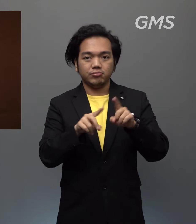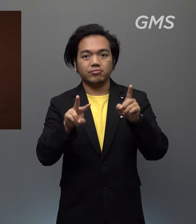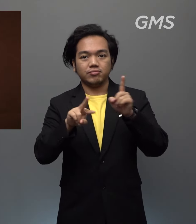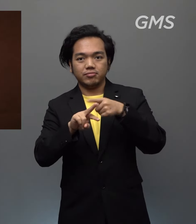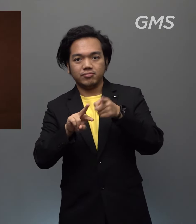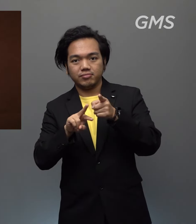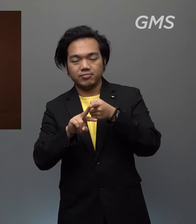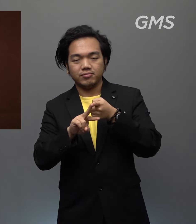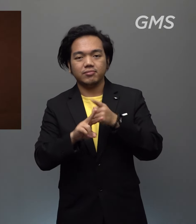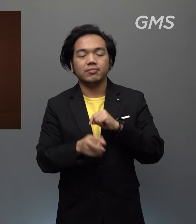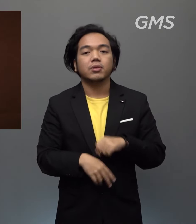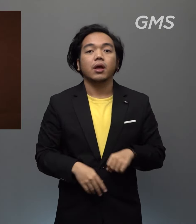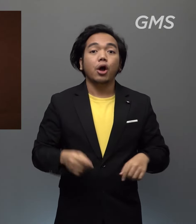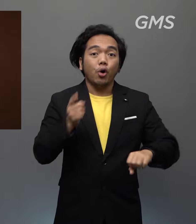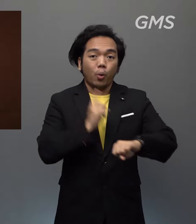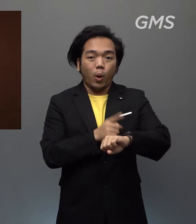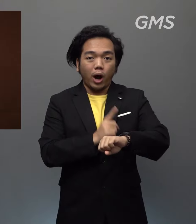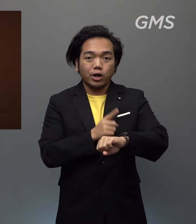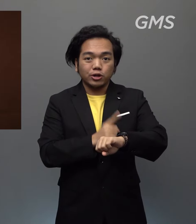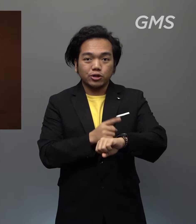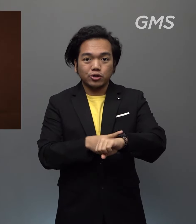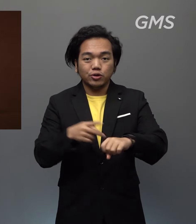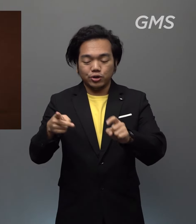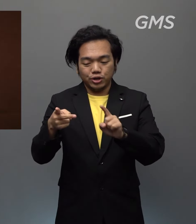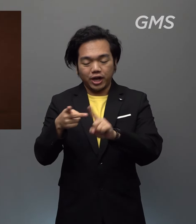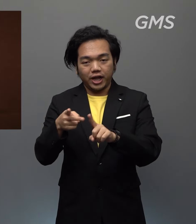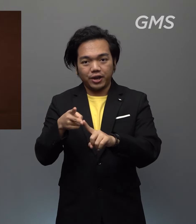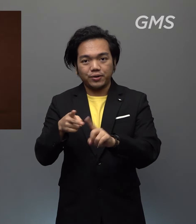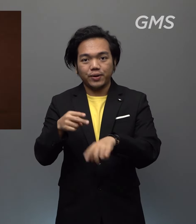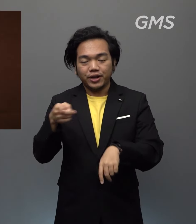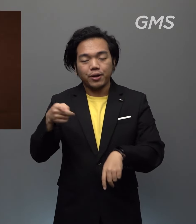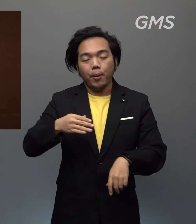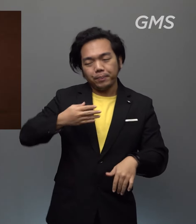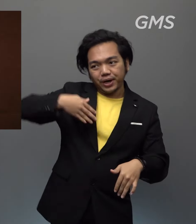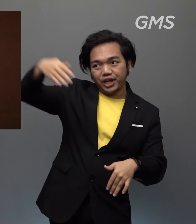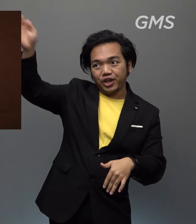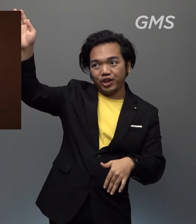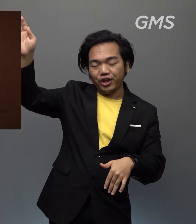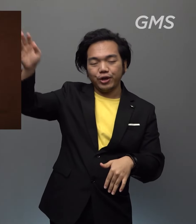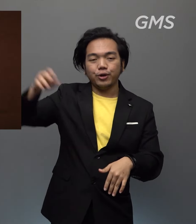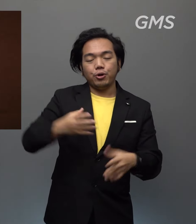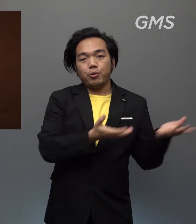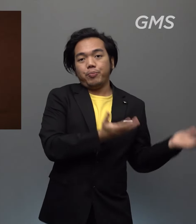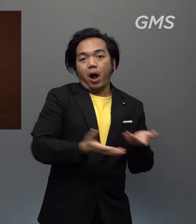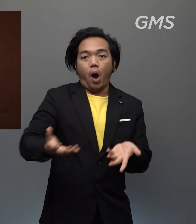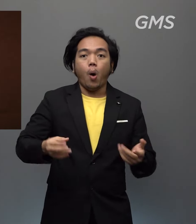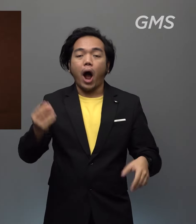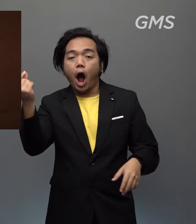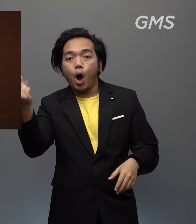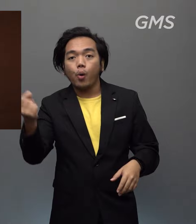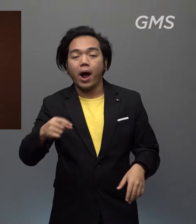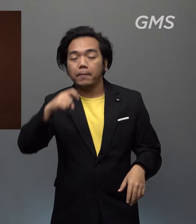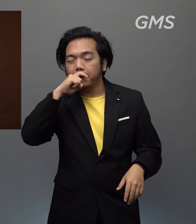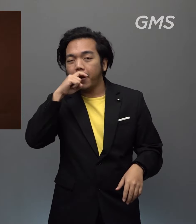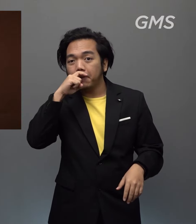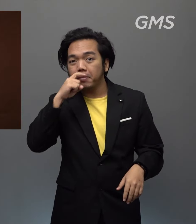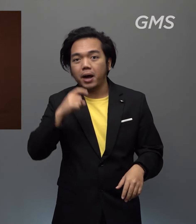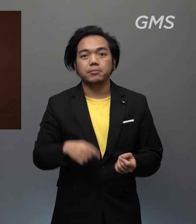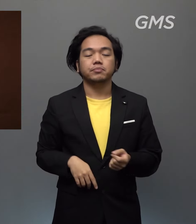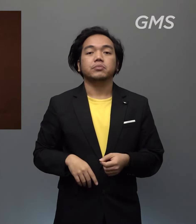pergi, sementara waktu kelihatannya dia bisa menikmati kekayaan itu. Tetapi tiba waktunya dijelaskan